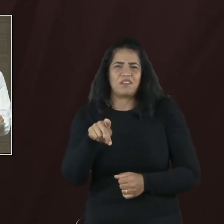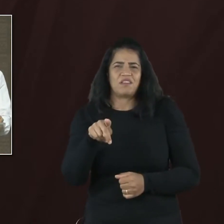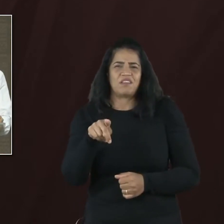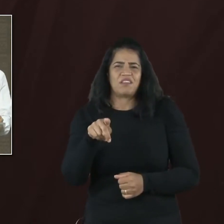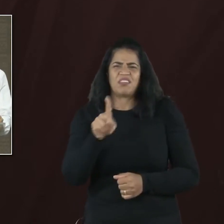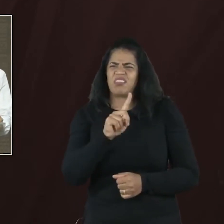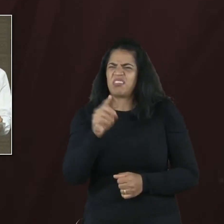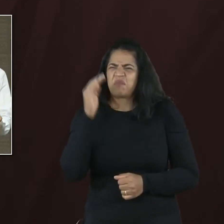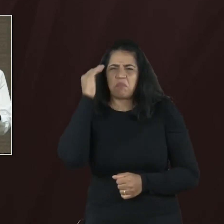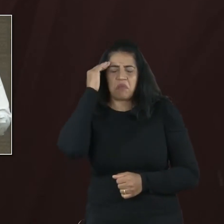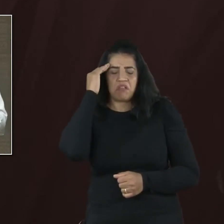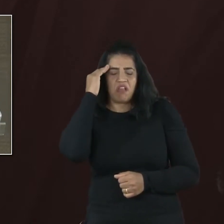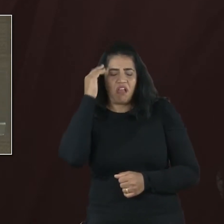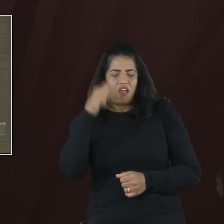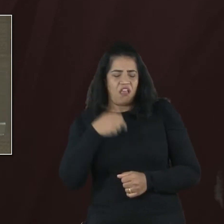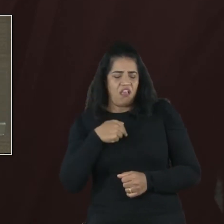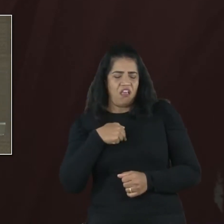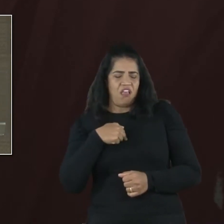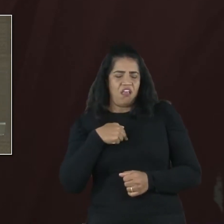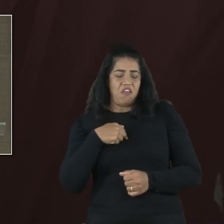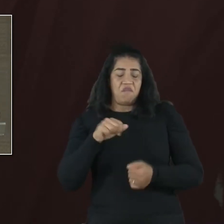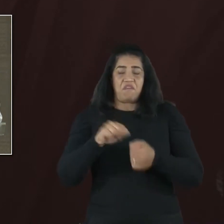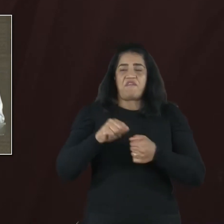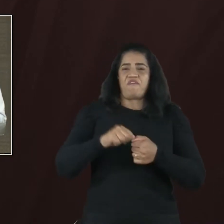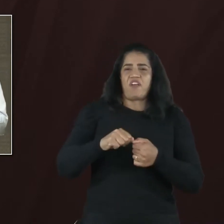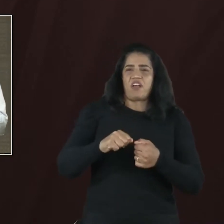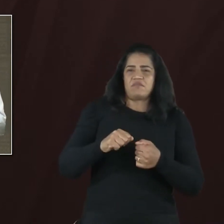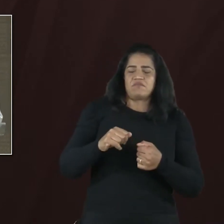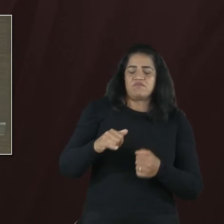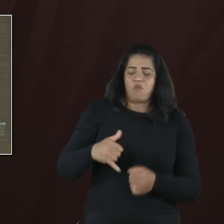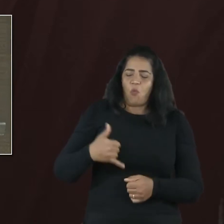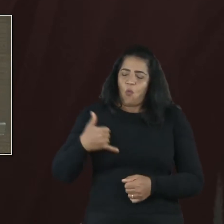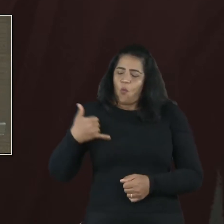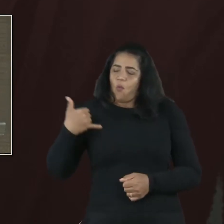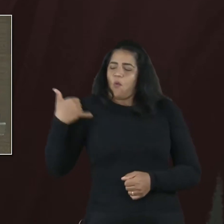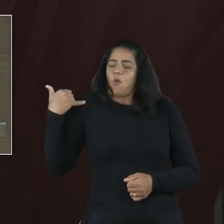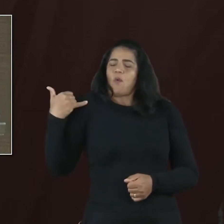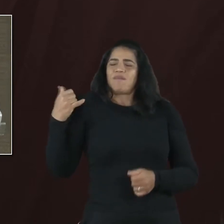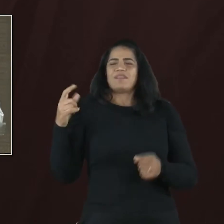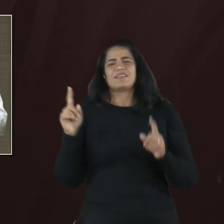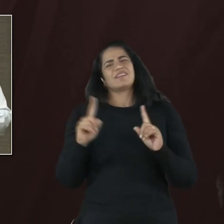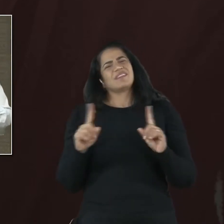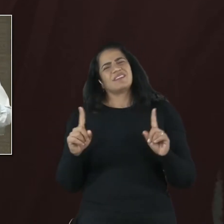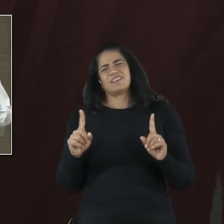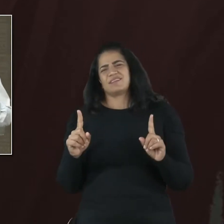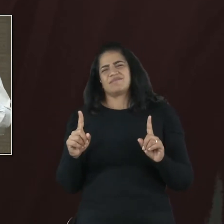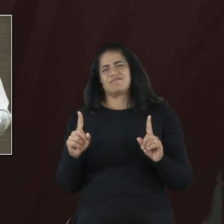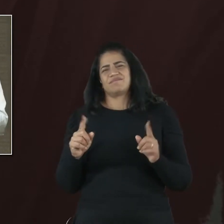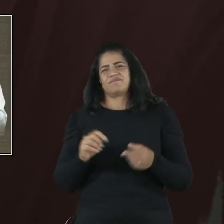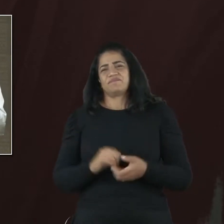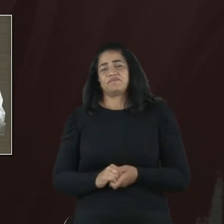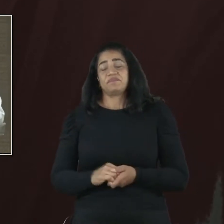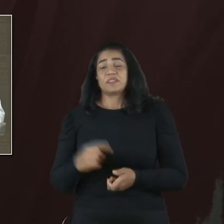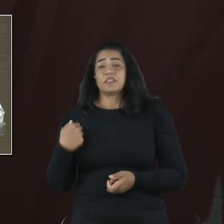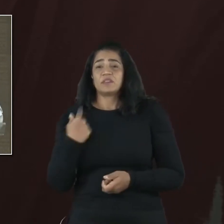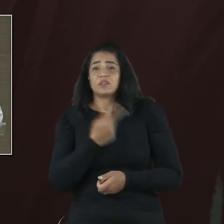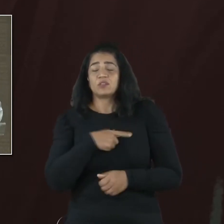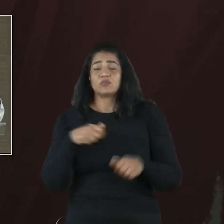as coisas. Quando nós apenas nos prontificamos como canais, coração